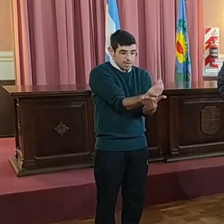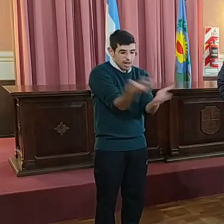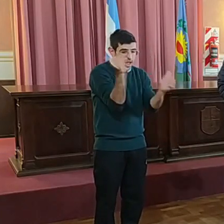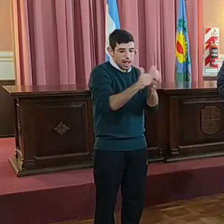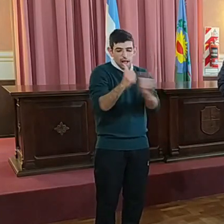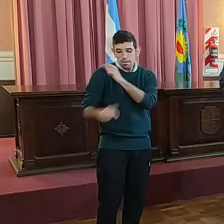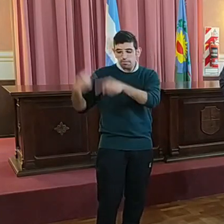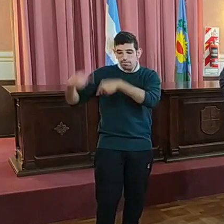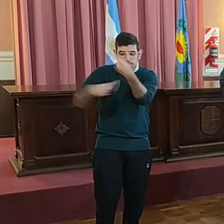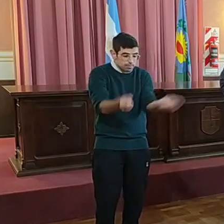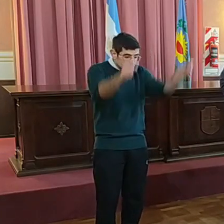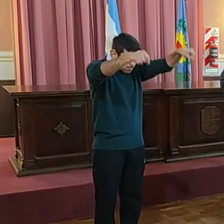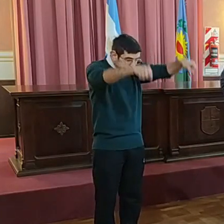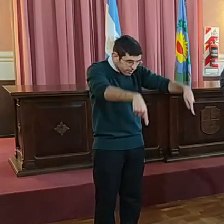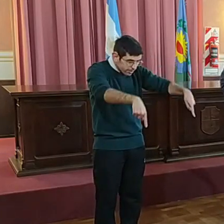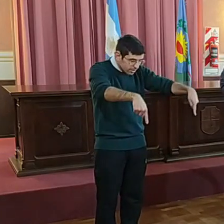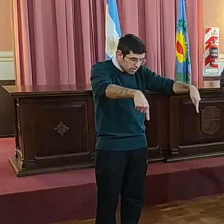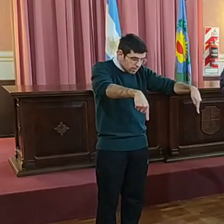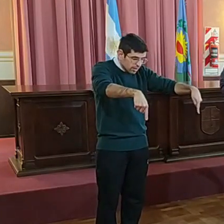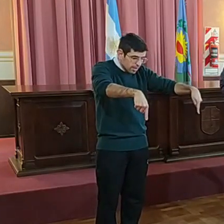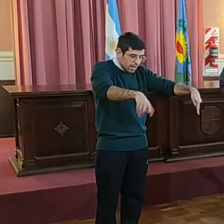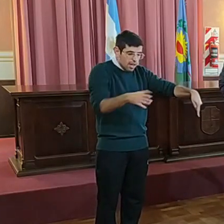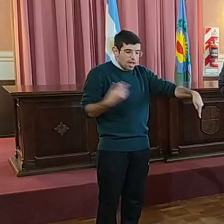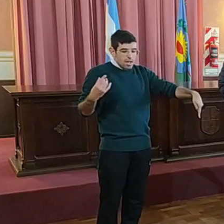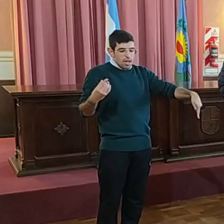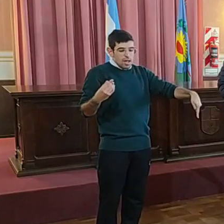historia, nuestro presente y nuestro futuro.